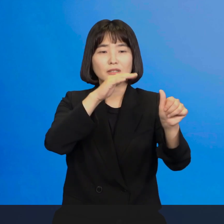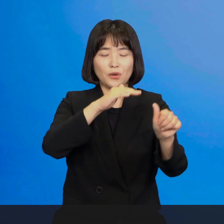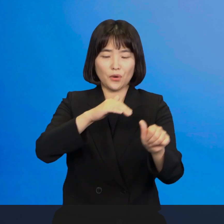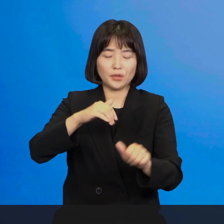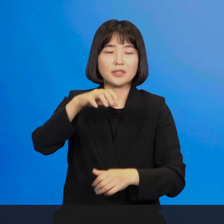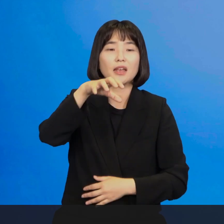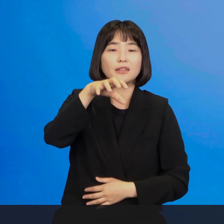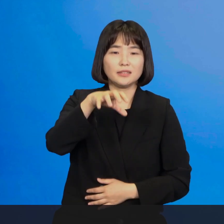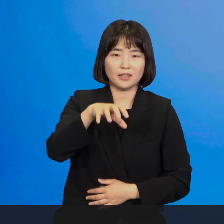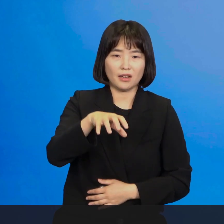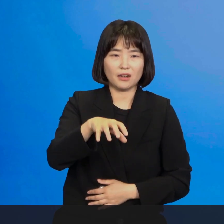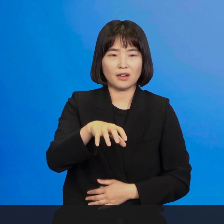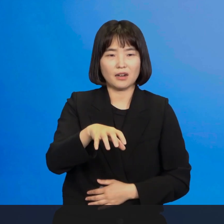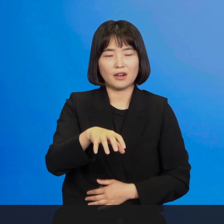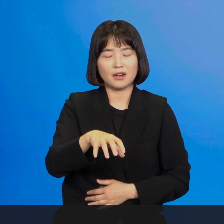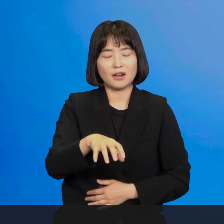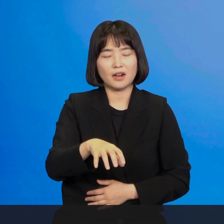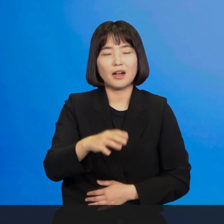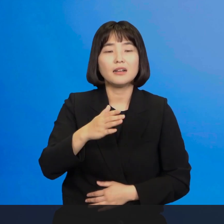부르신 곳에서